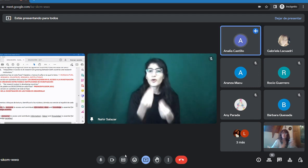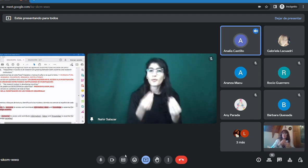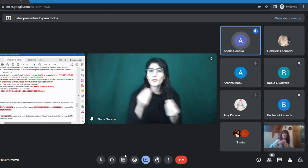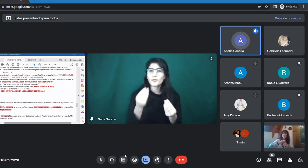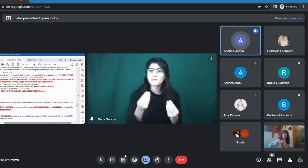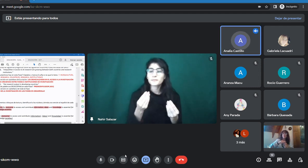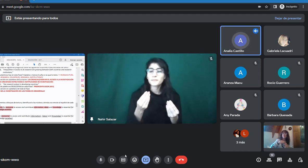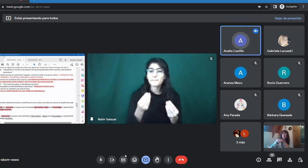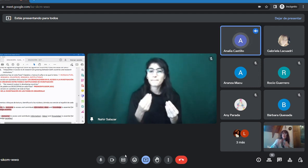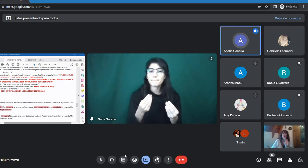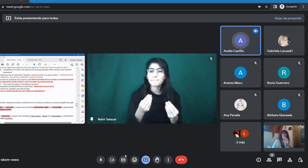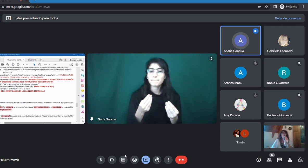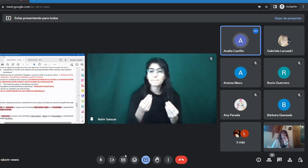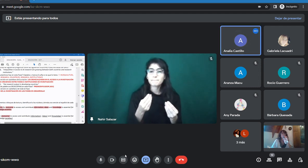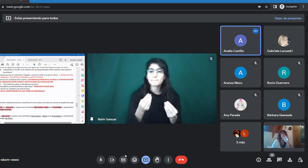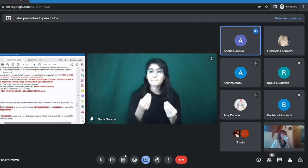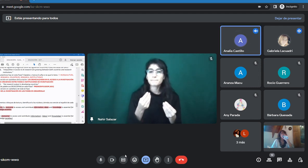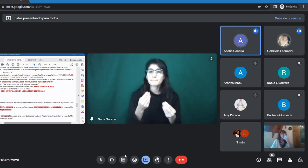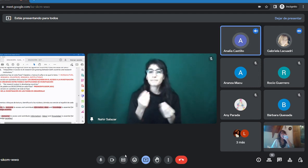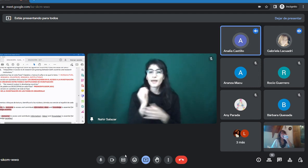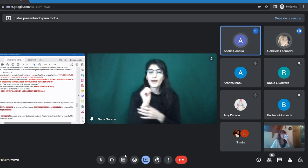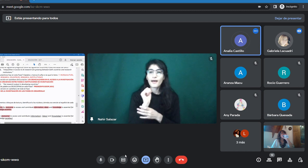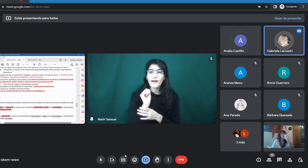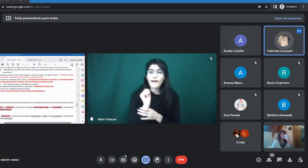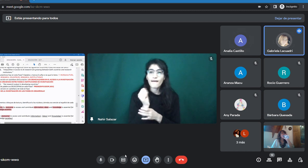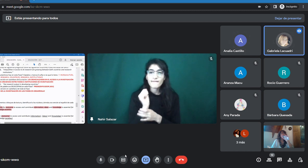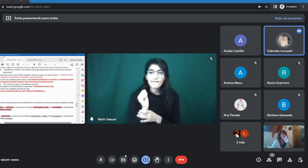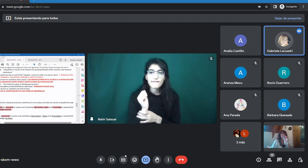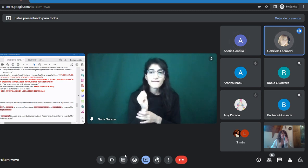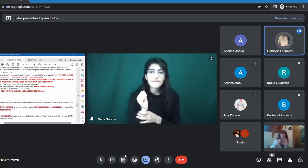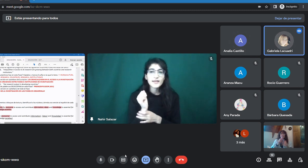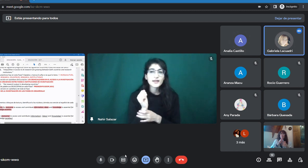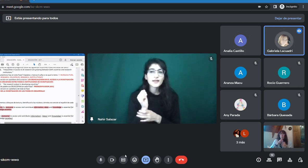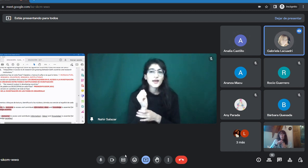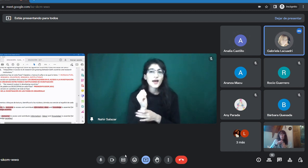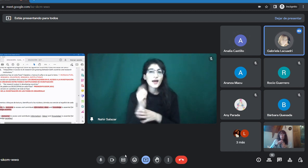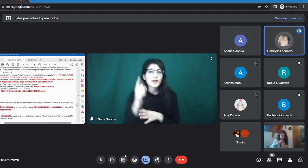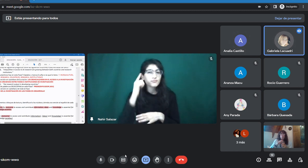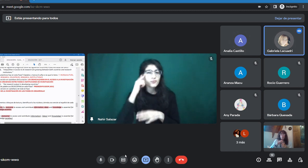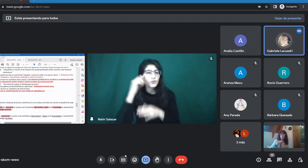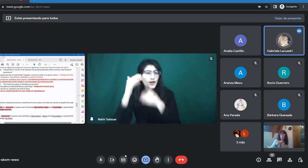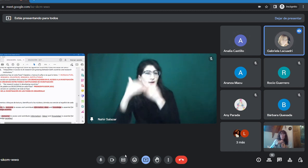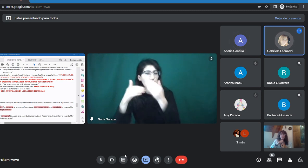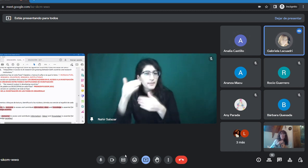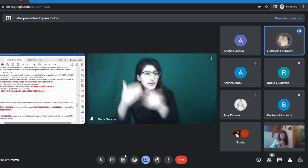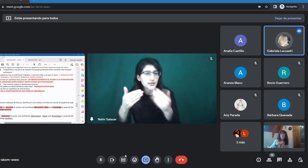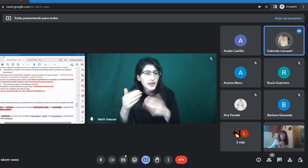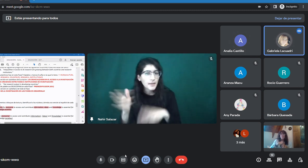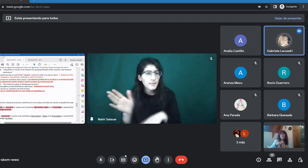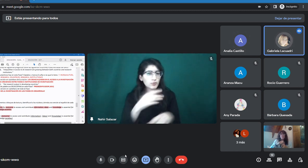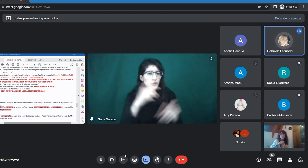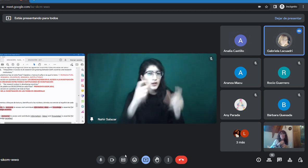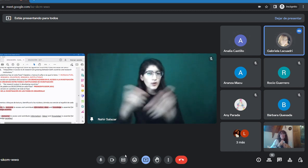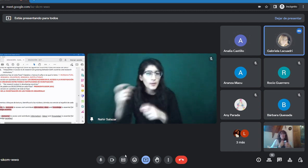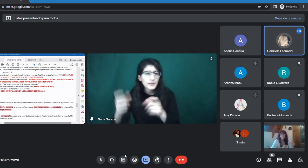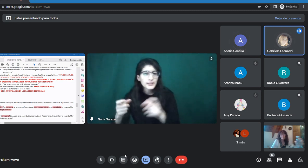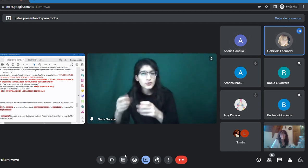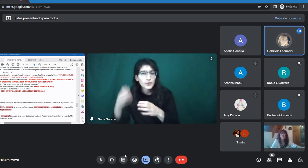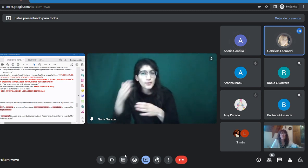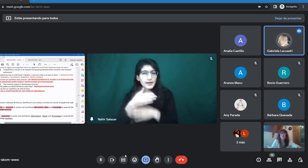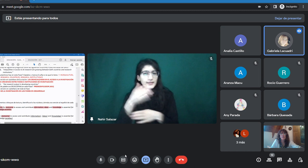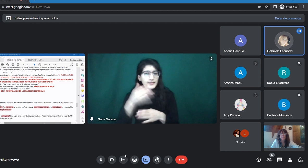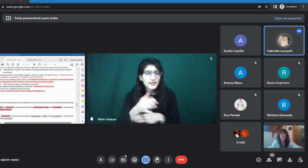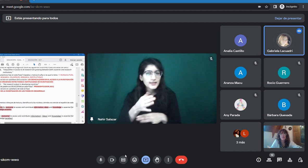La habilidad para todos. La capacidad para cada persona a acceder y contribuir